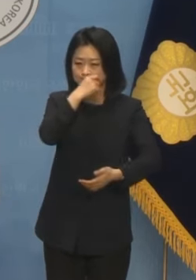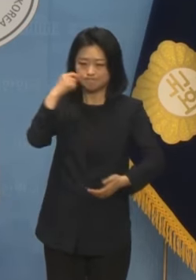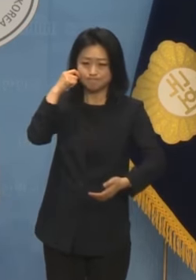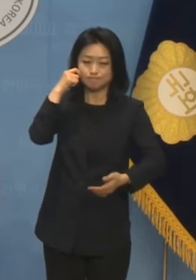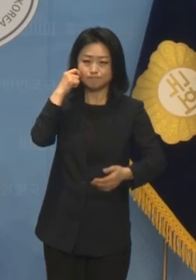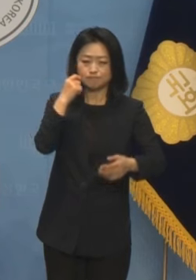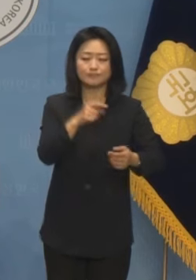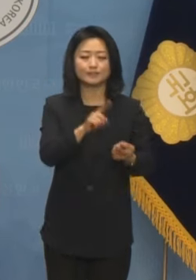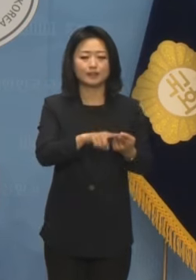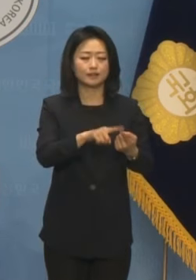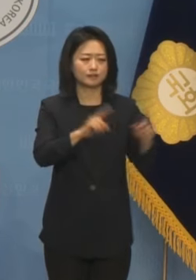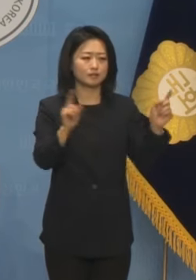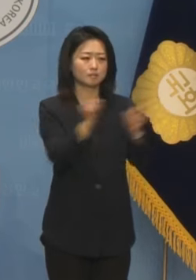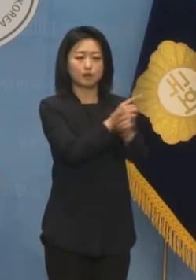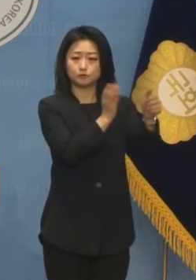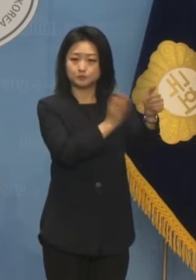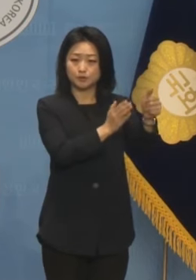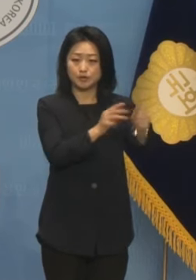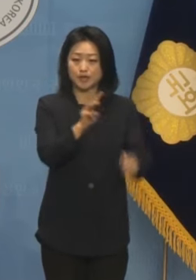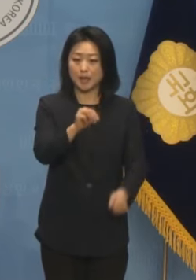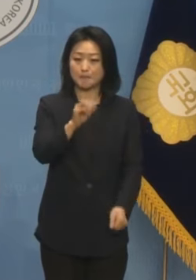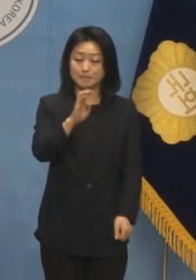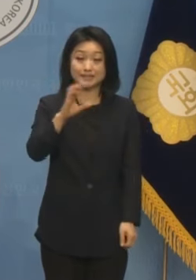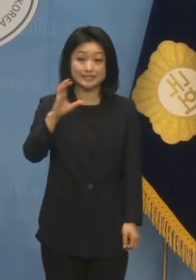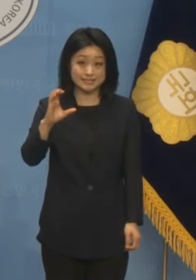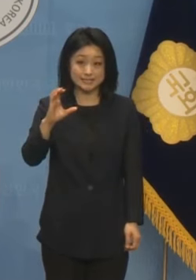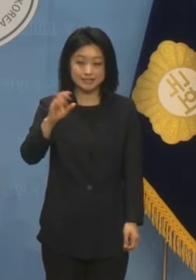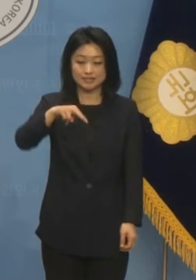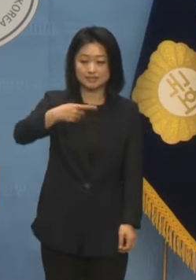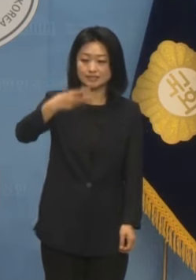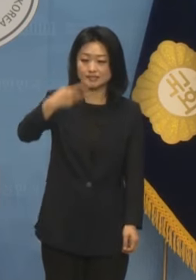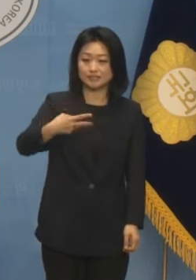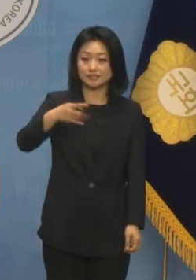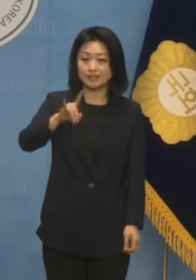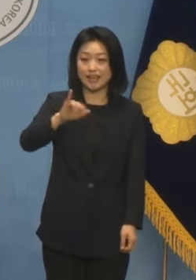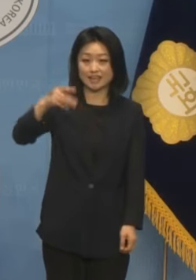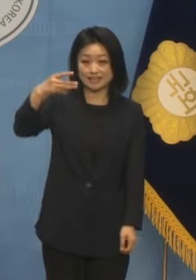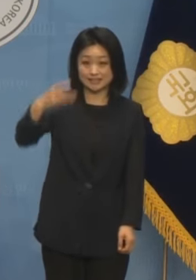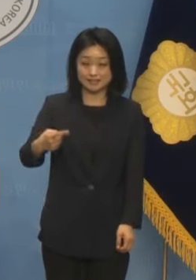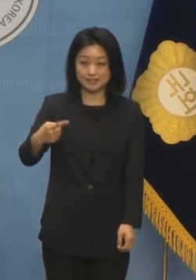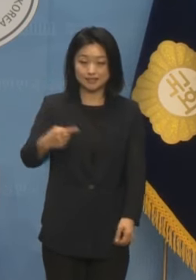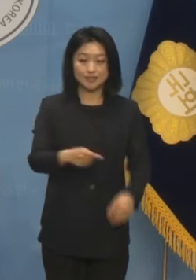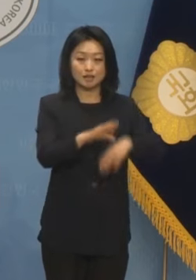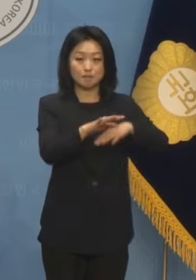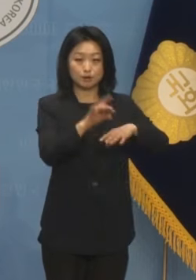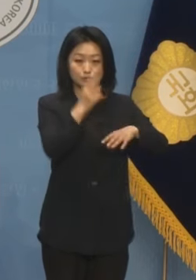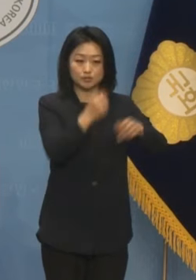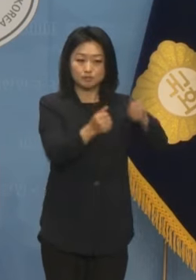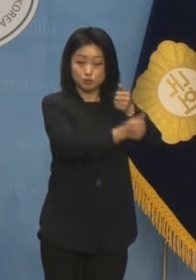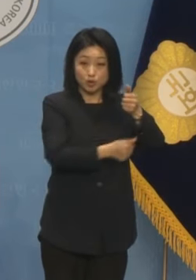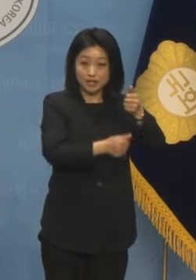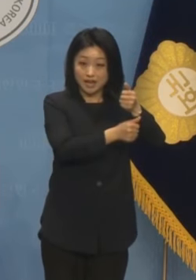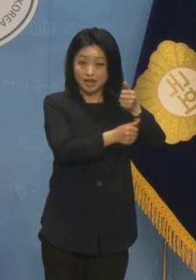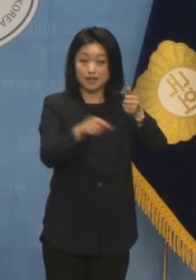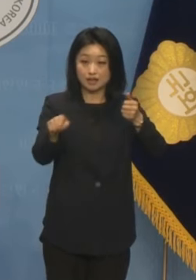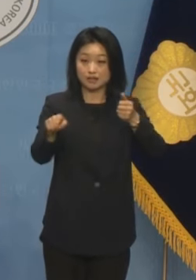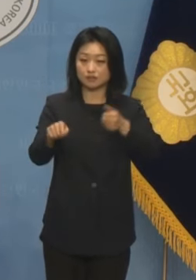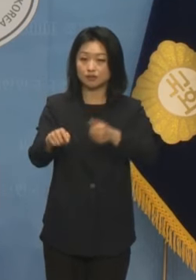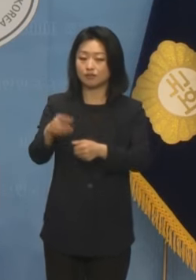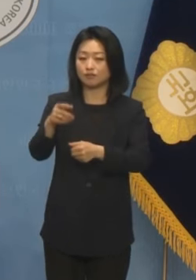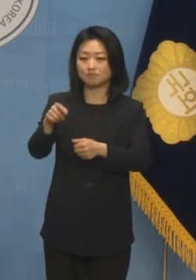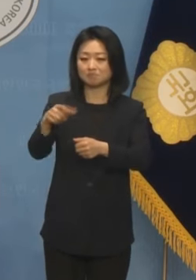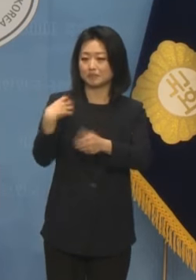합니다. MBC 스트레이트가 선방심의위에서 최고 수위 징계인 관계자